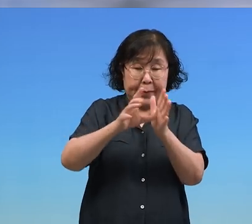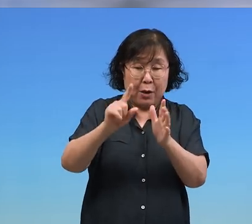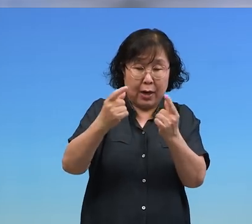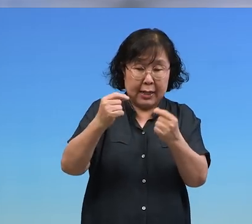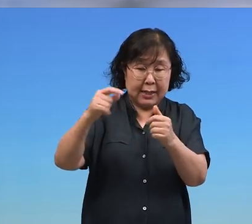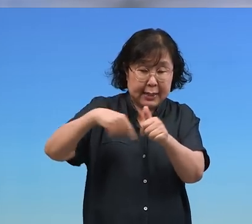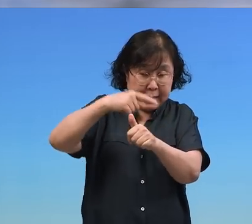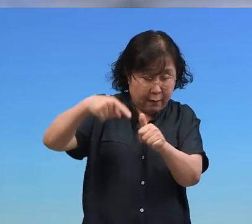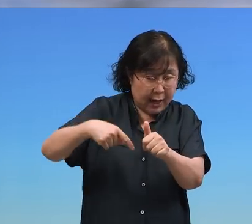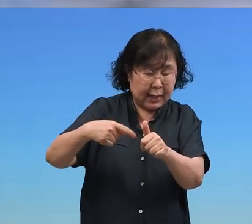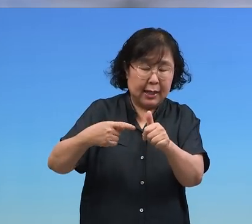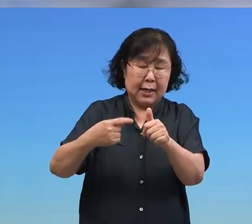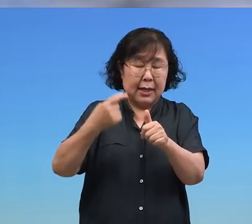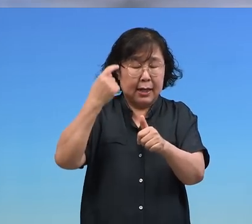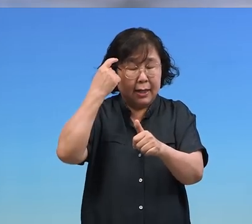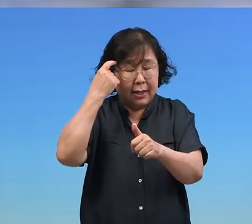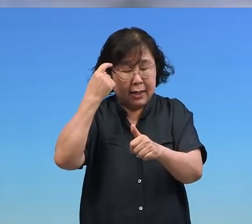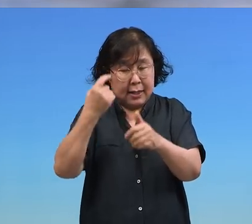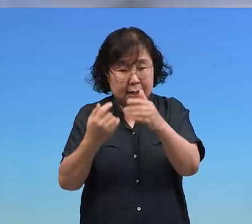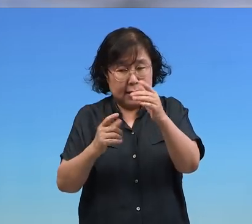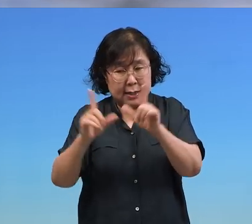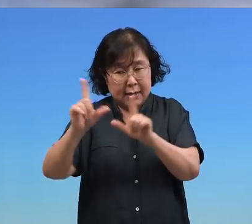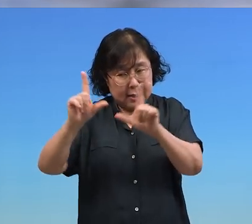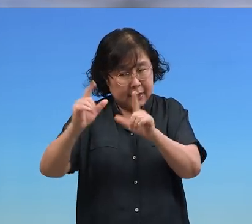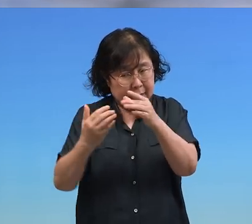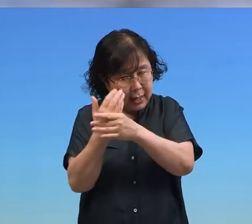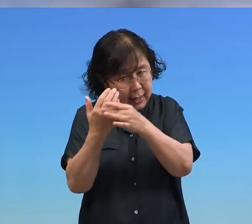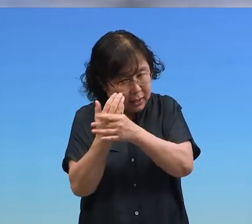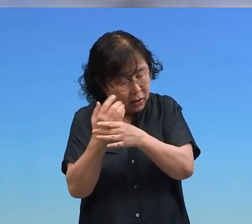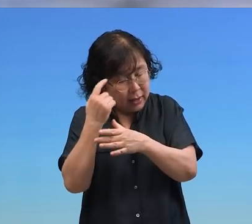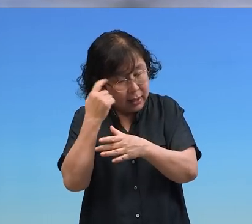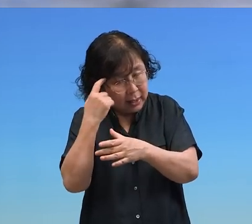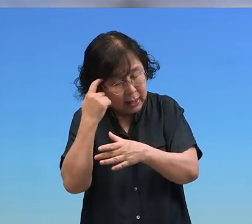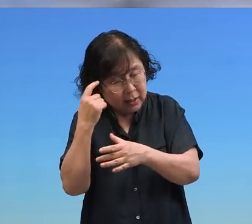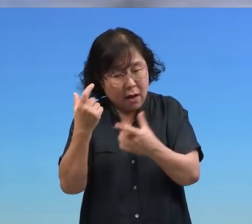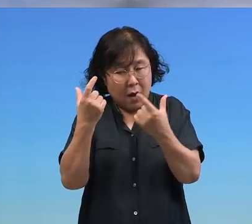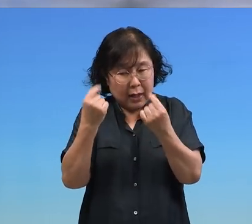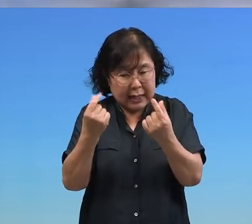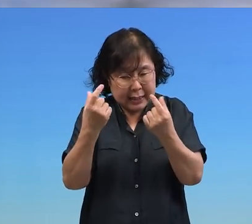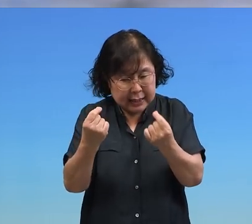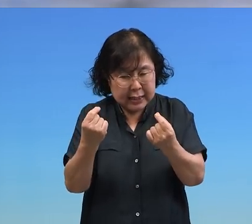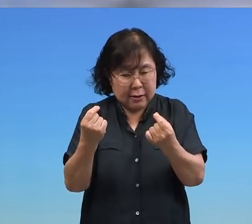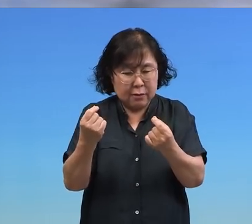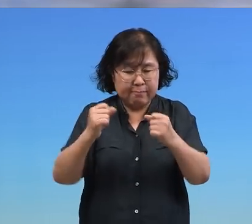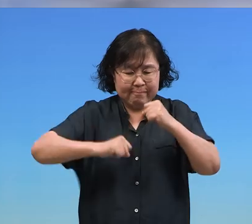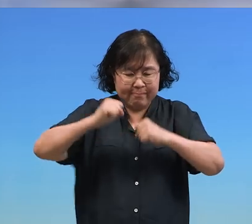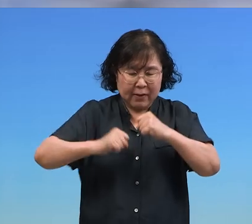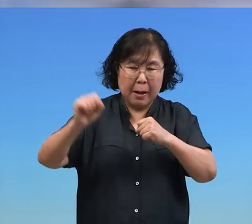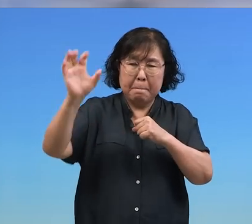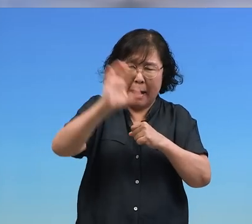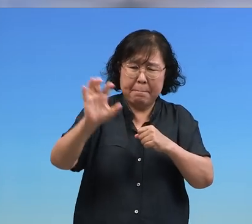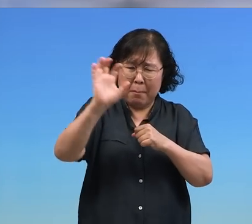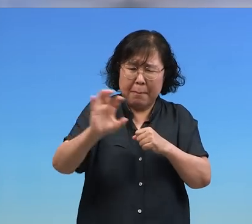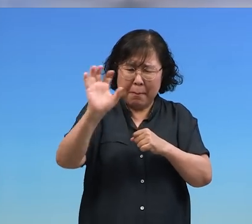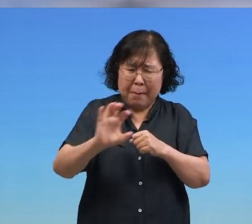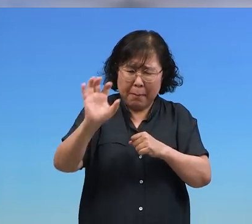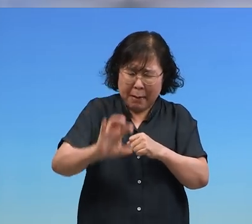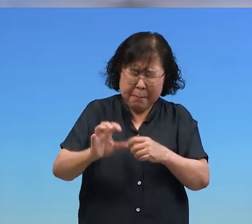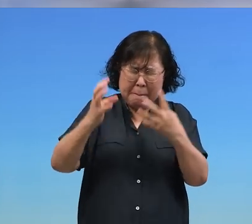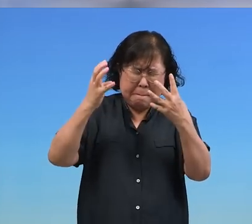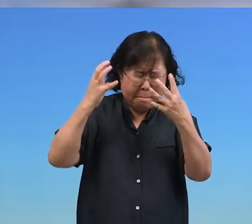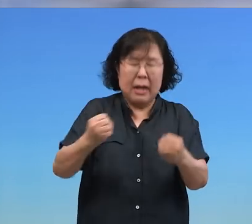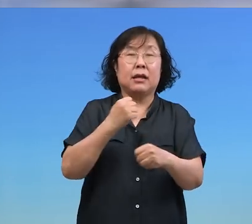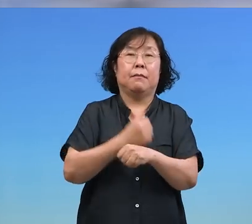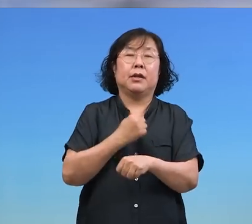같은 동작을 수천 번 수만 번 반복하는 거예요 예전에 제가 한번 이런 표현을 썼잖아요